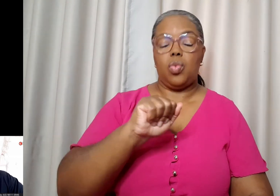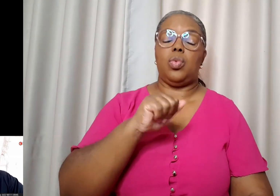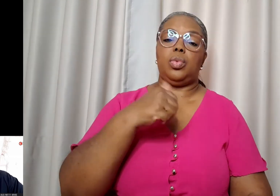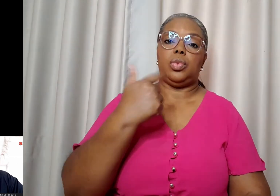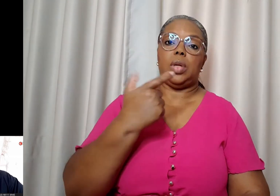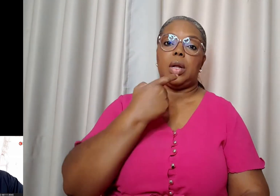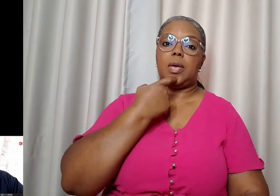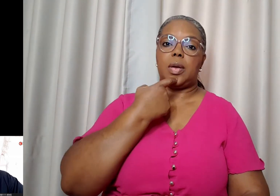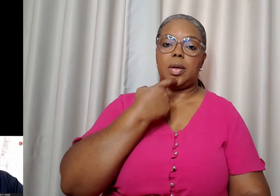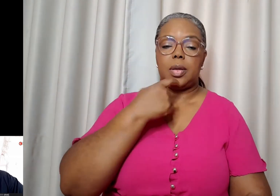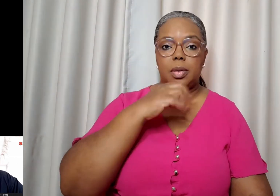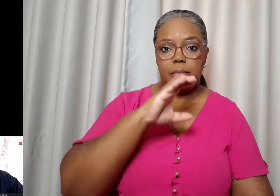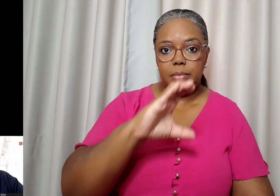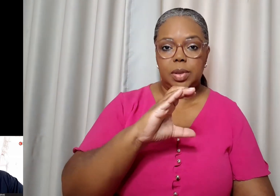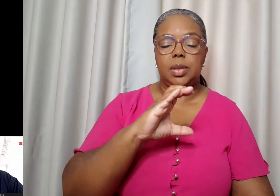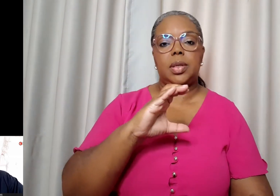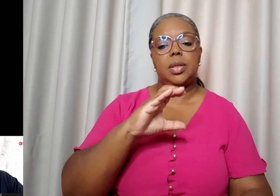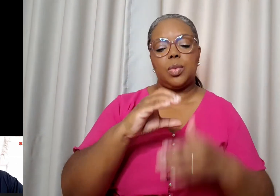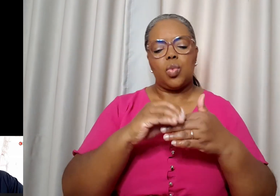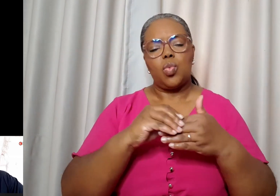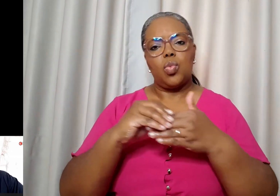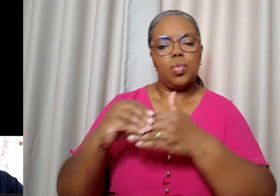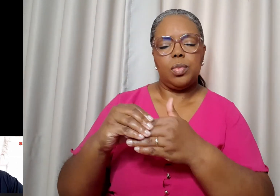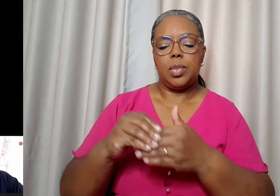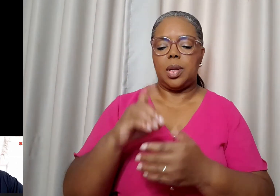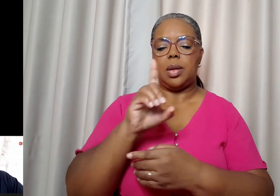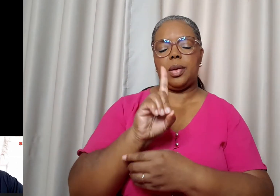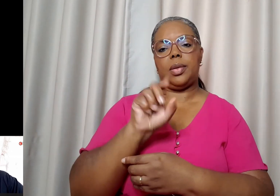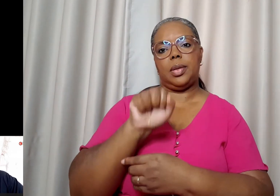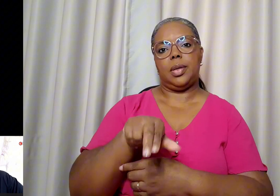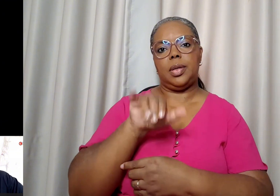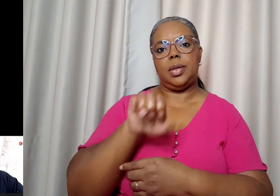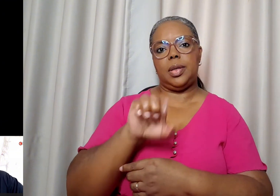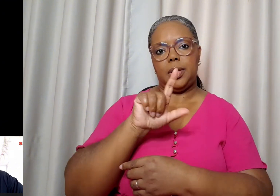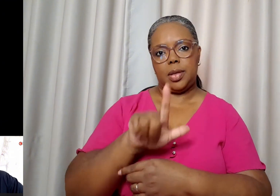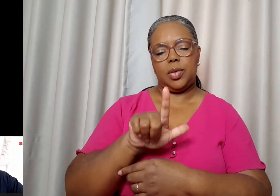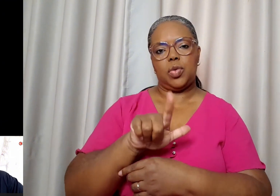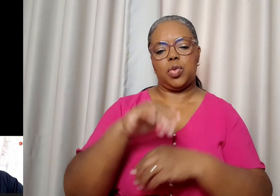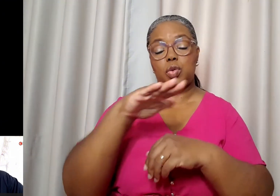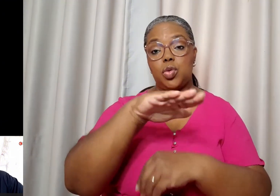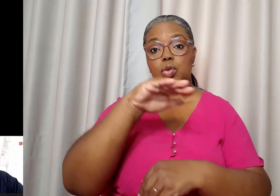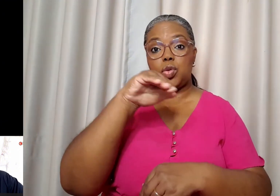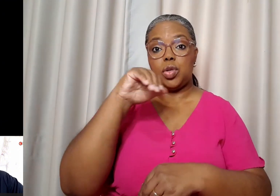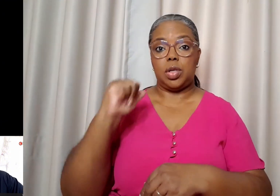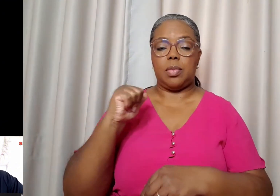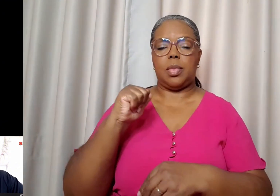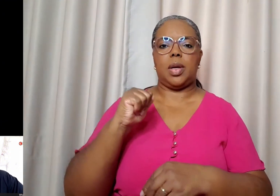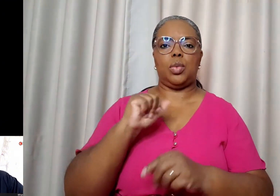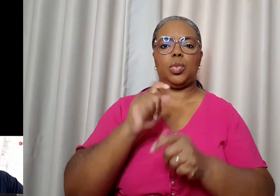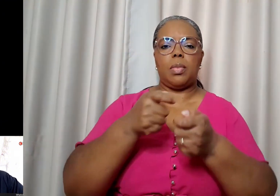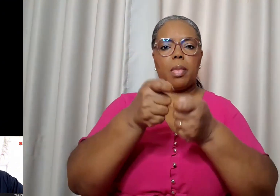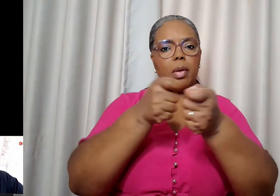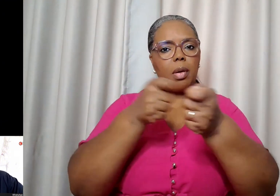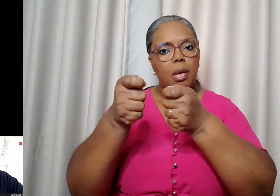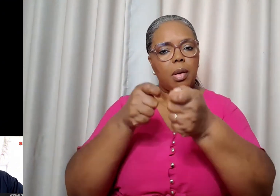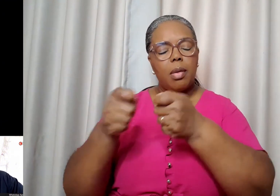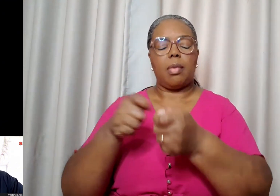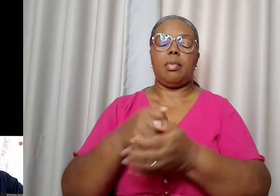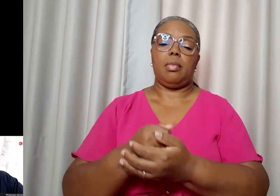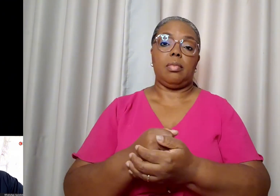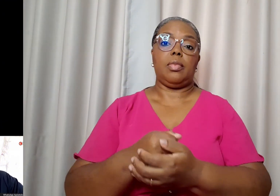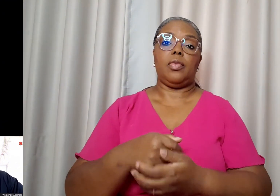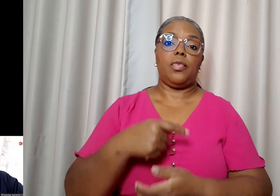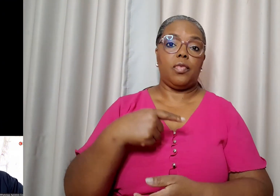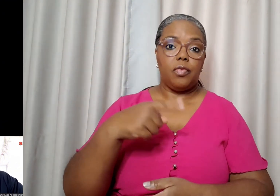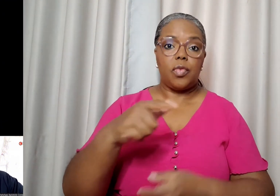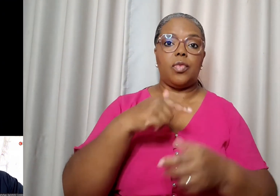Daniel, falando chamados para o governo, ou chamados para governar? Eu estarei trabalhando